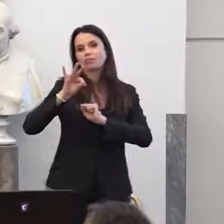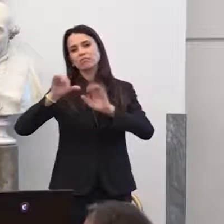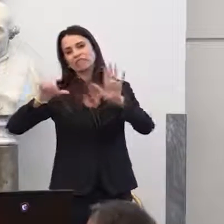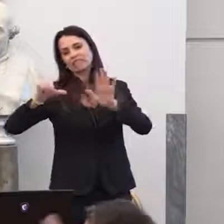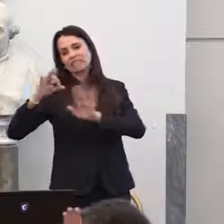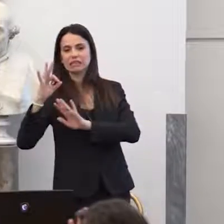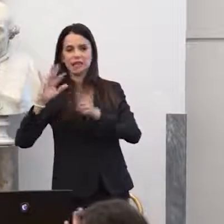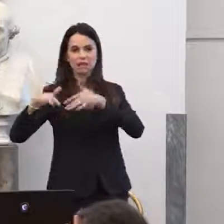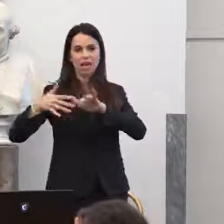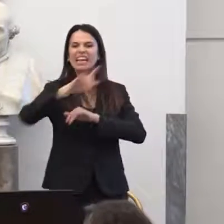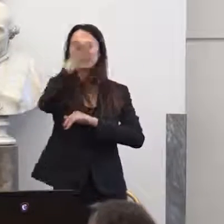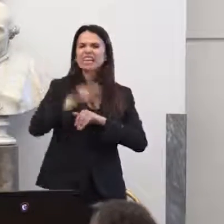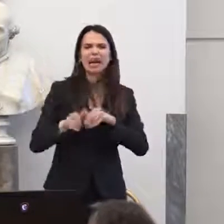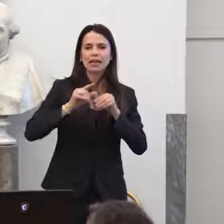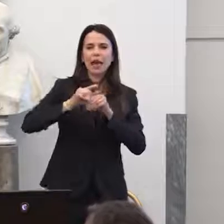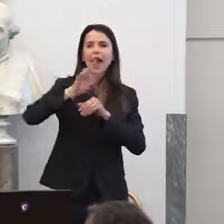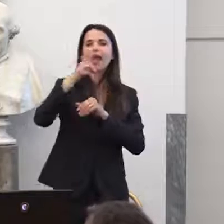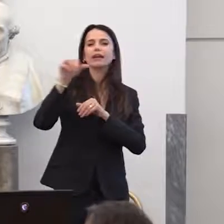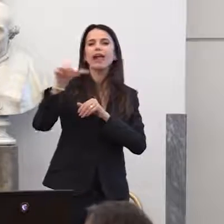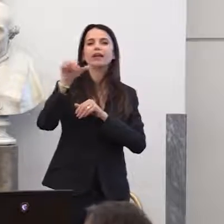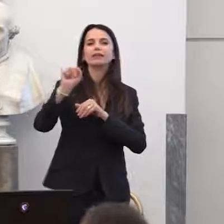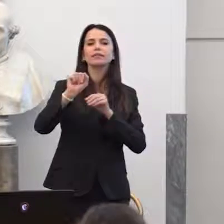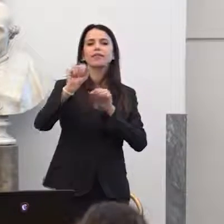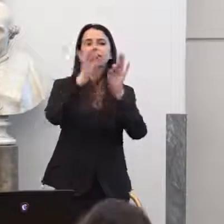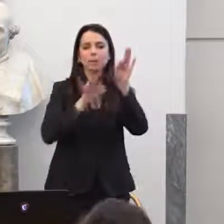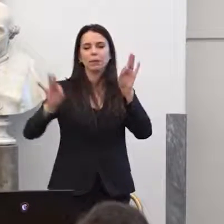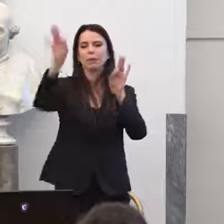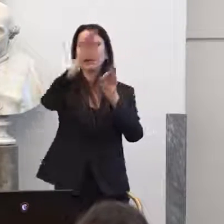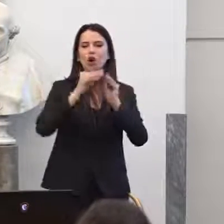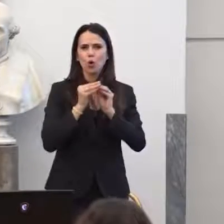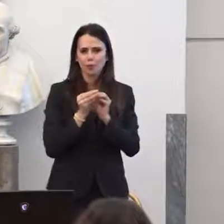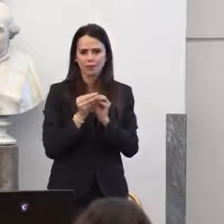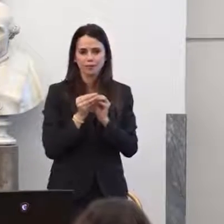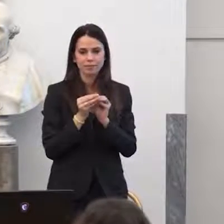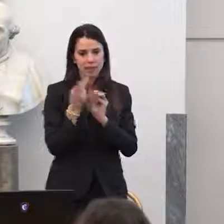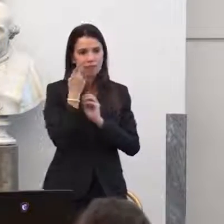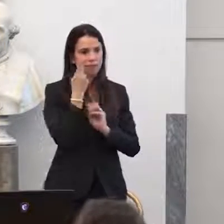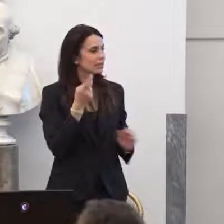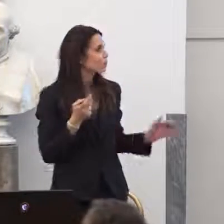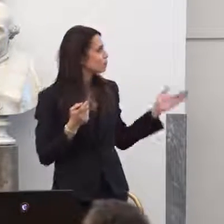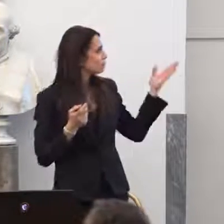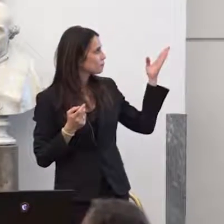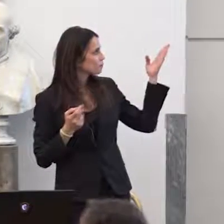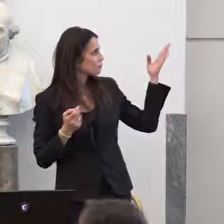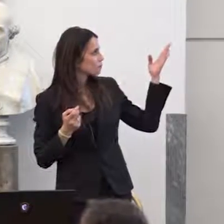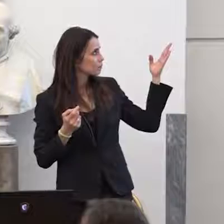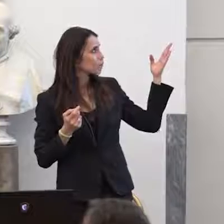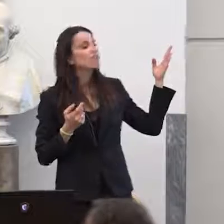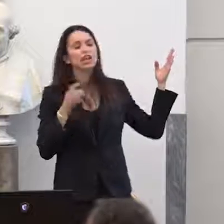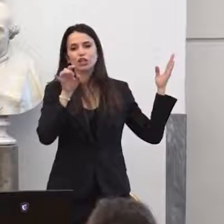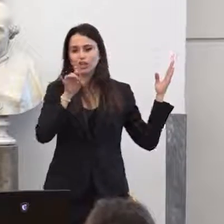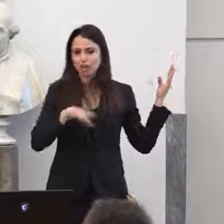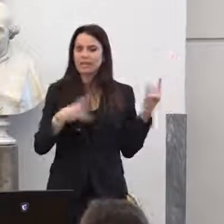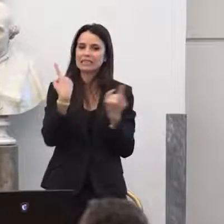in distribuzione di RSA? Beh, la situazione purtroppo conferma quanto abbiamo detto. Ci sono dei contesti,